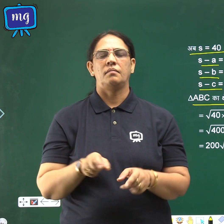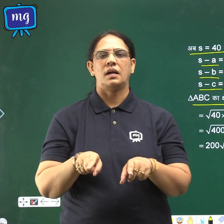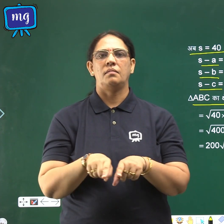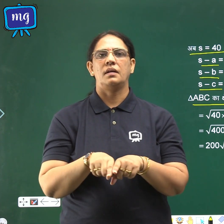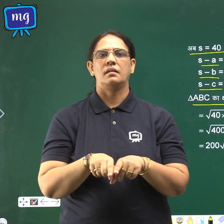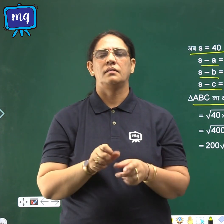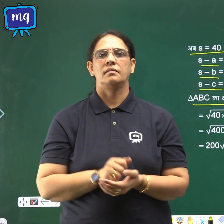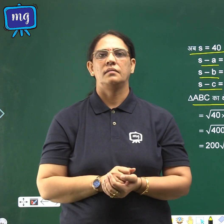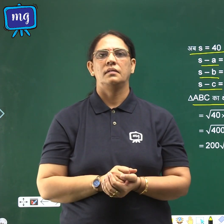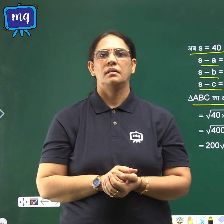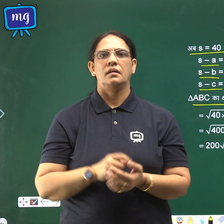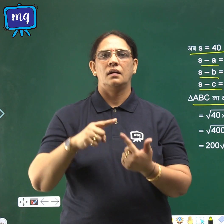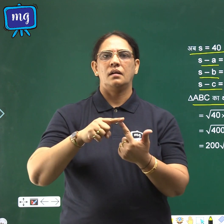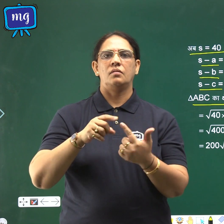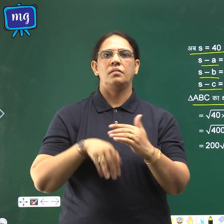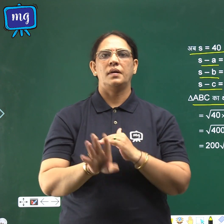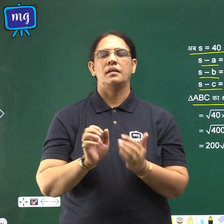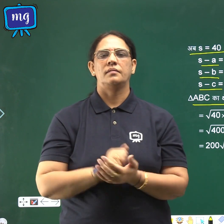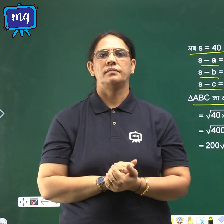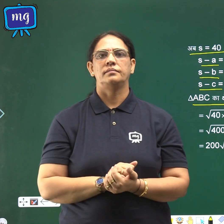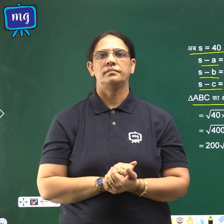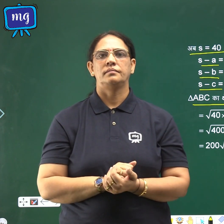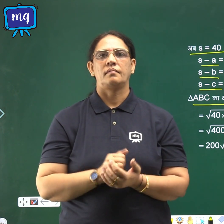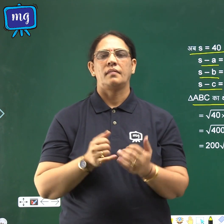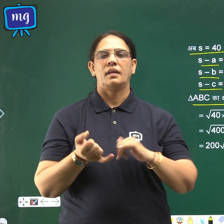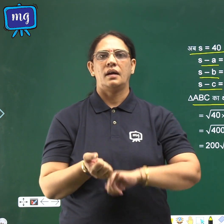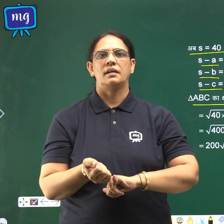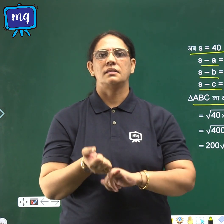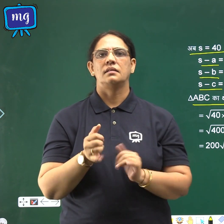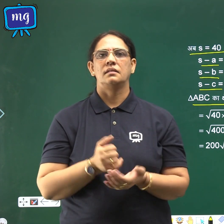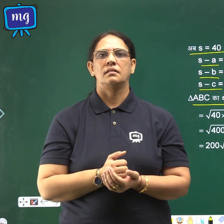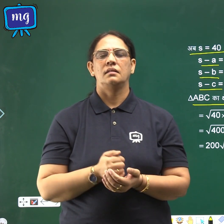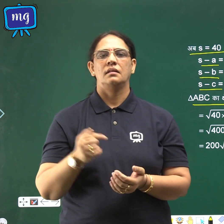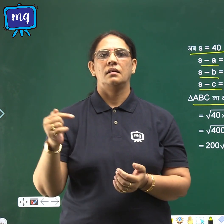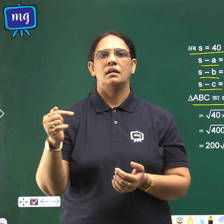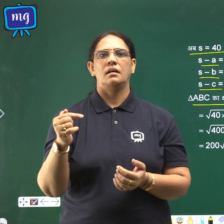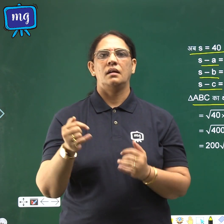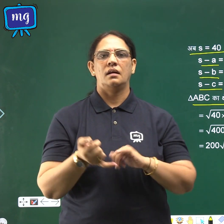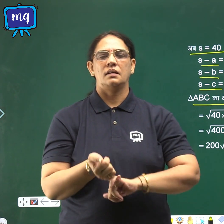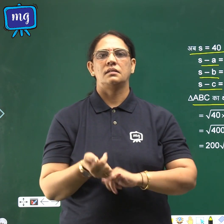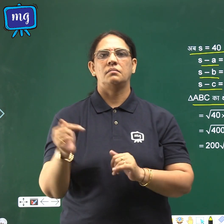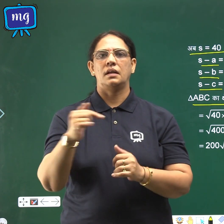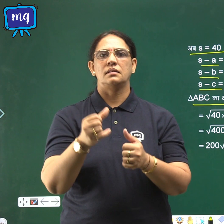बराबर अंडर रूट में S S माइनस A